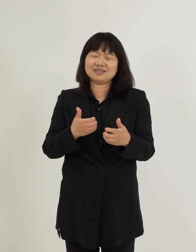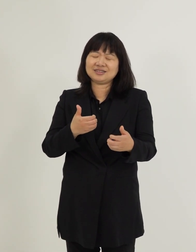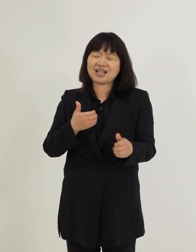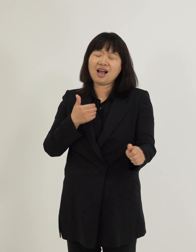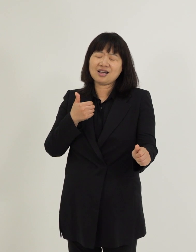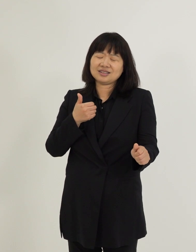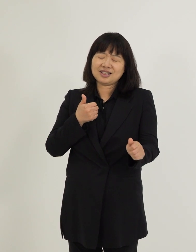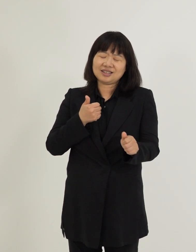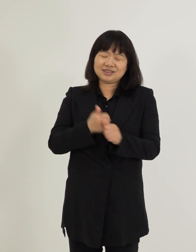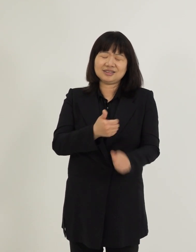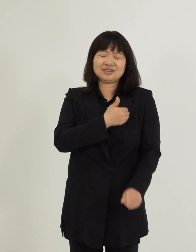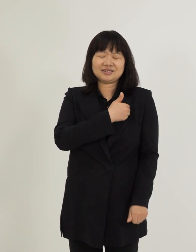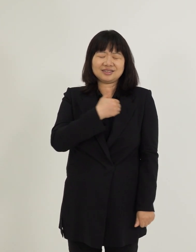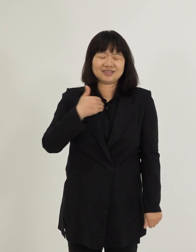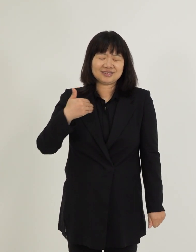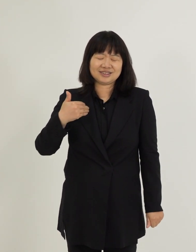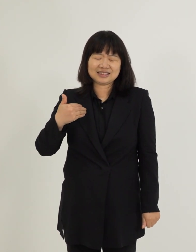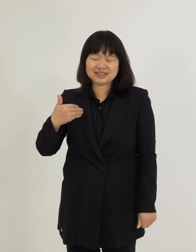전쟁에 능하신